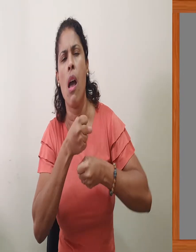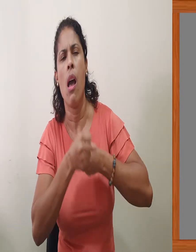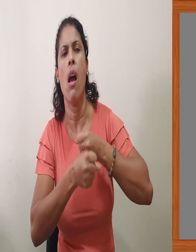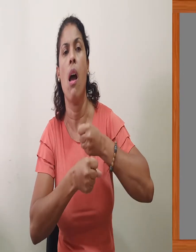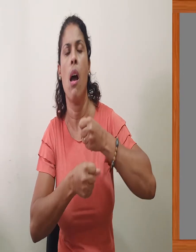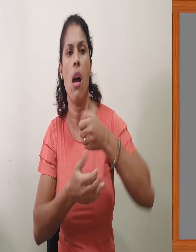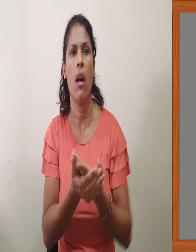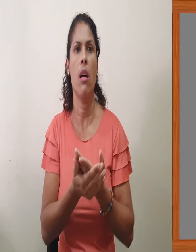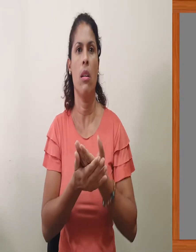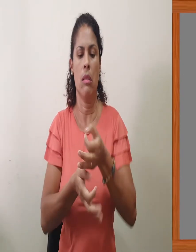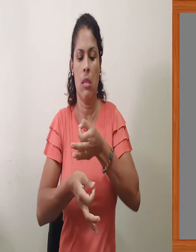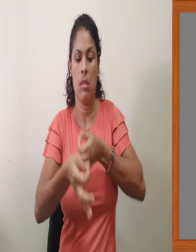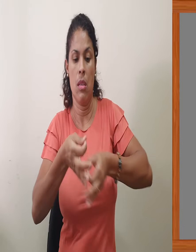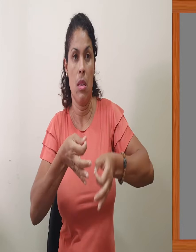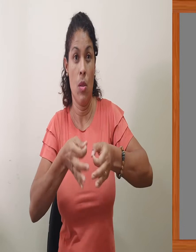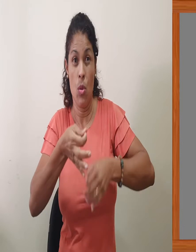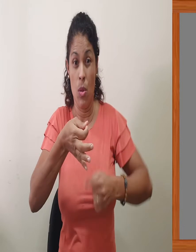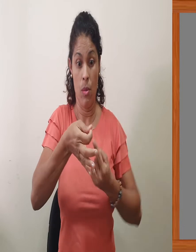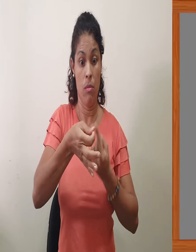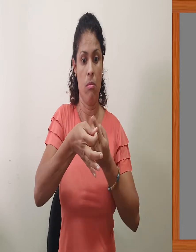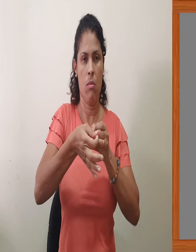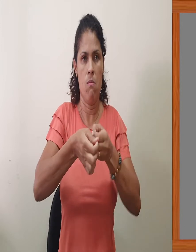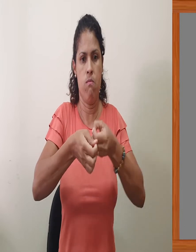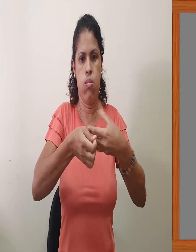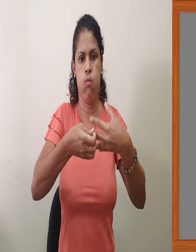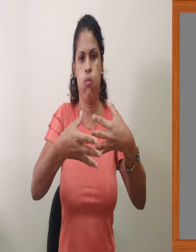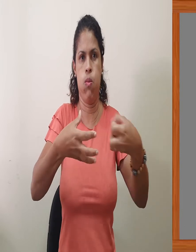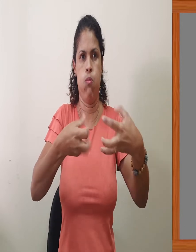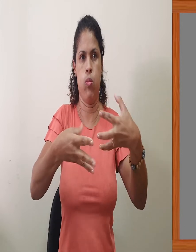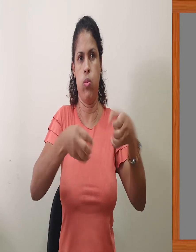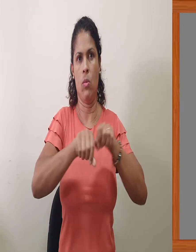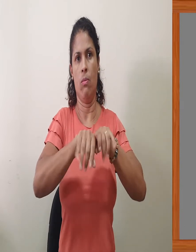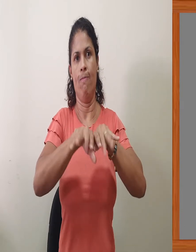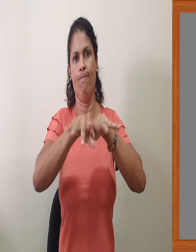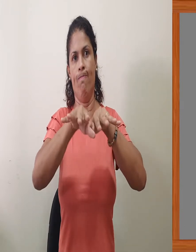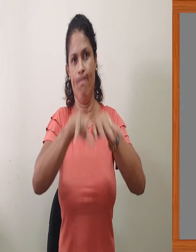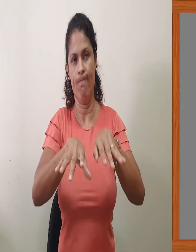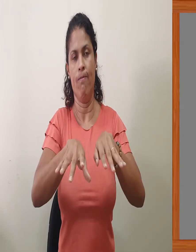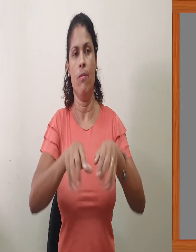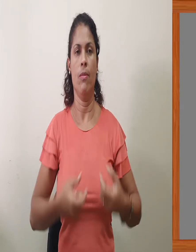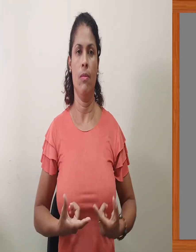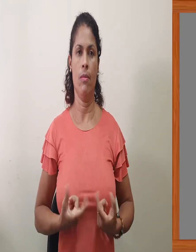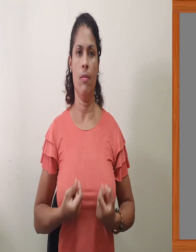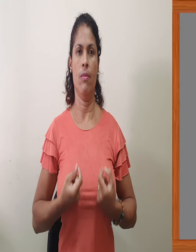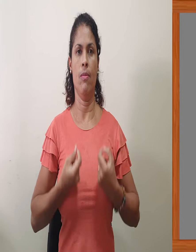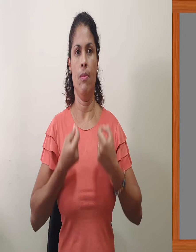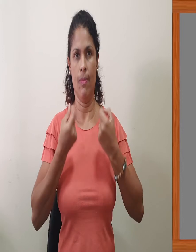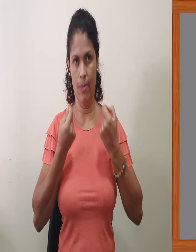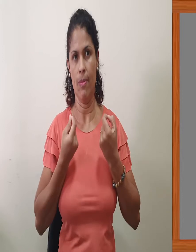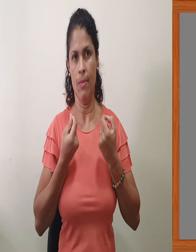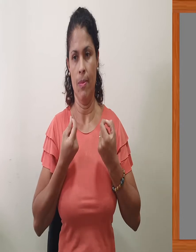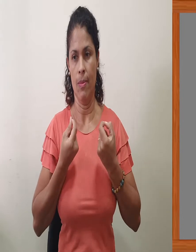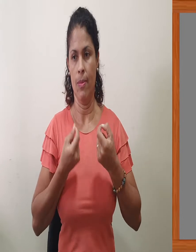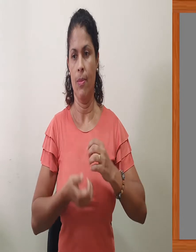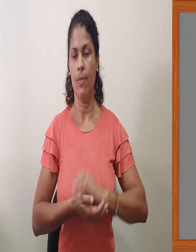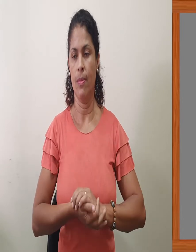carcinogênese. De forma geral, a oncogênese acontece muito lentamente, podendo levar